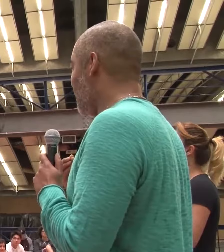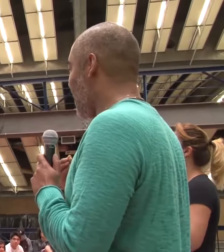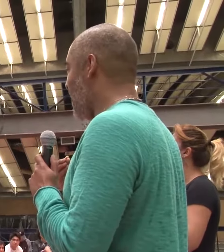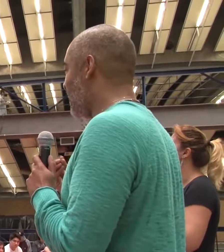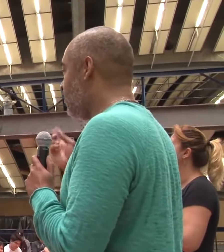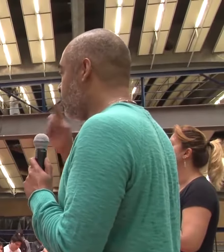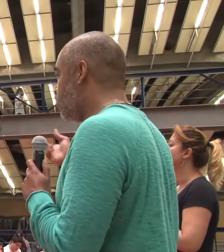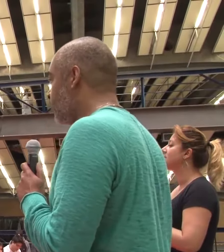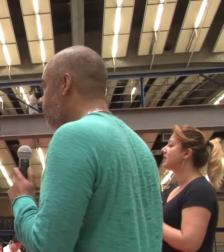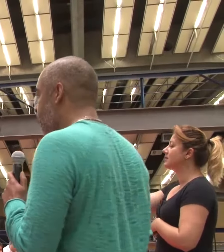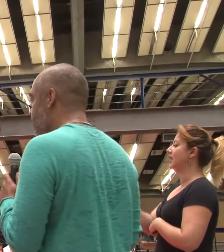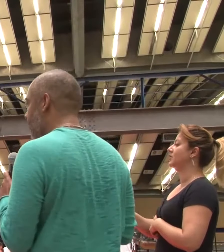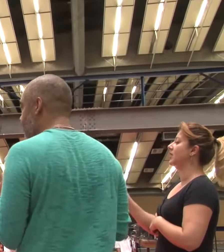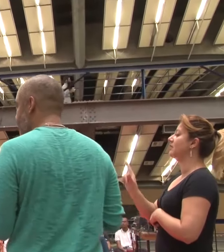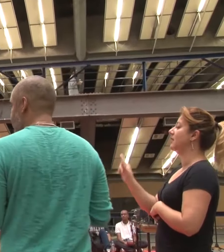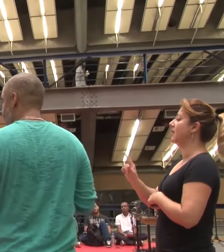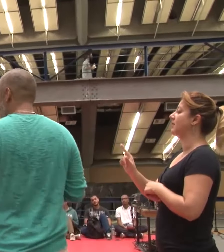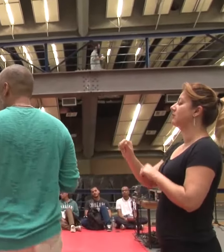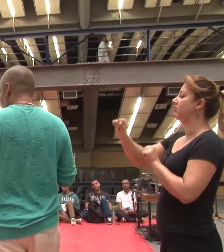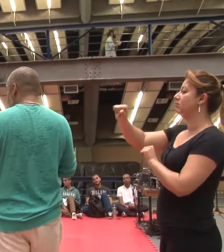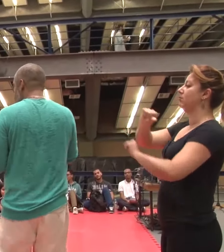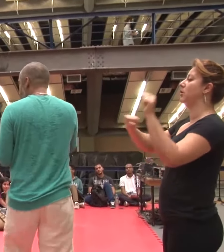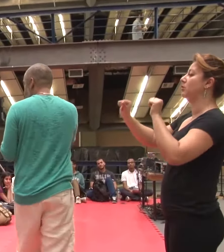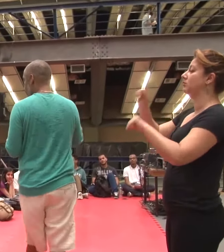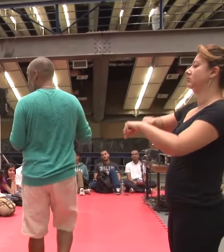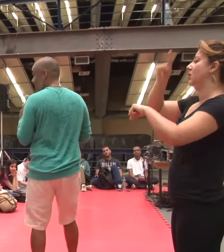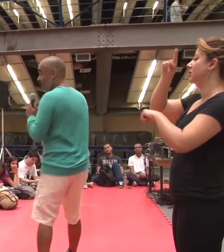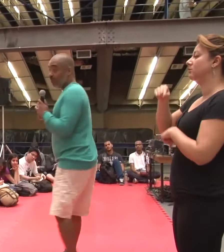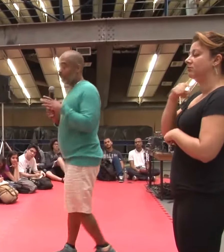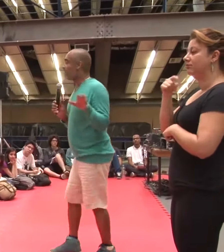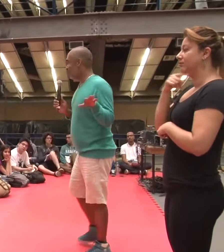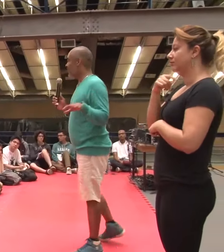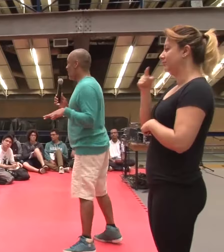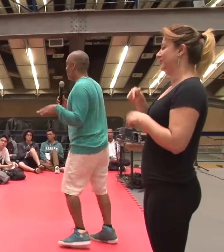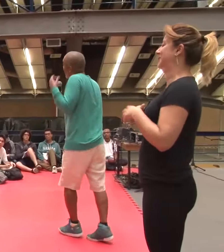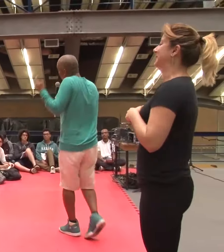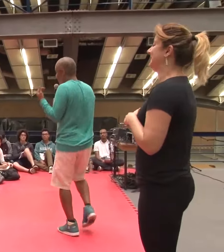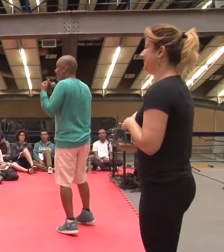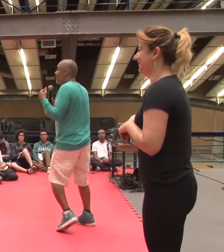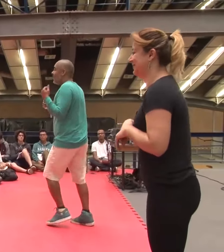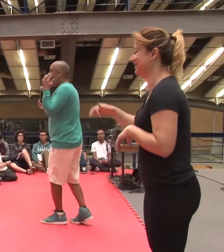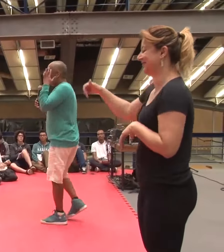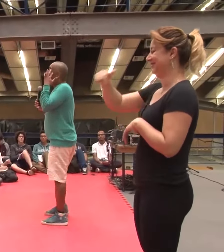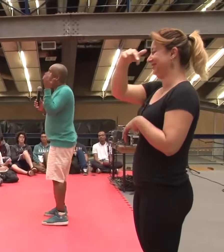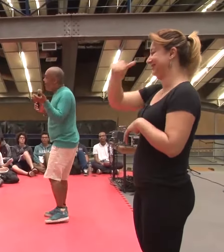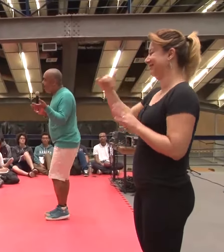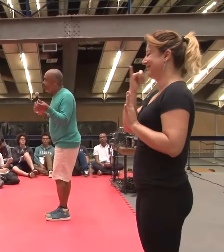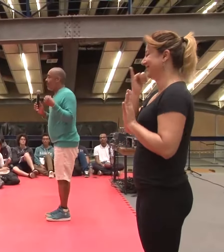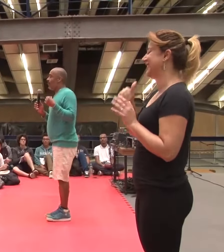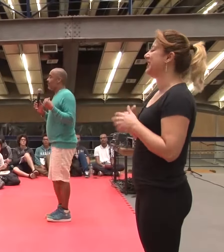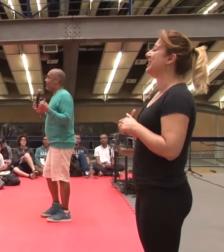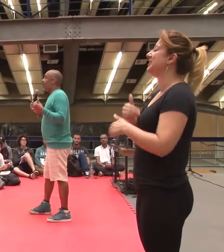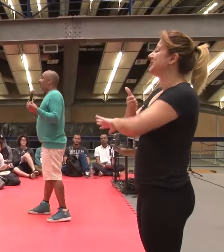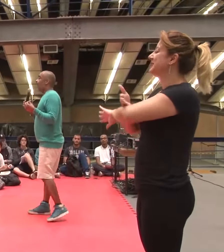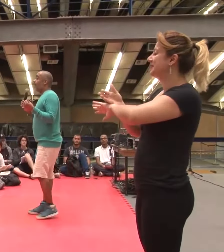estética literária que mude de uma noite para o dia. Pelo contrário, não posso passar na frente dela, mas é a mau hábito,